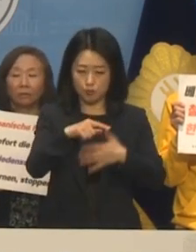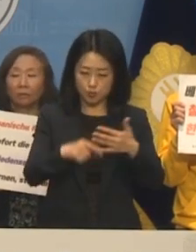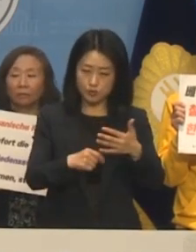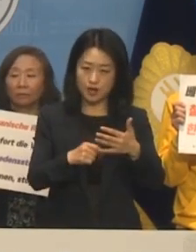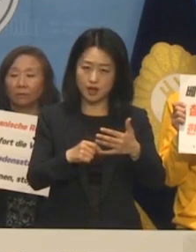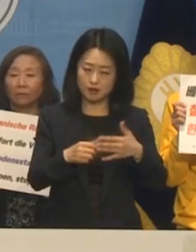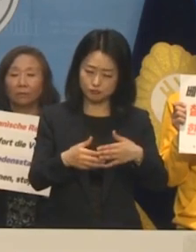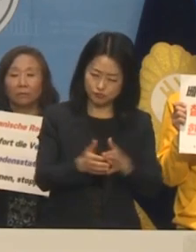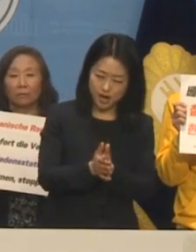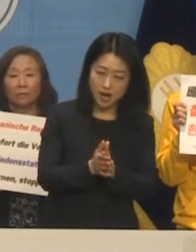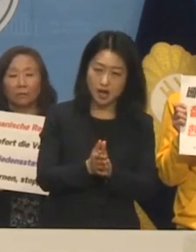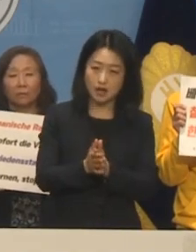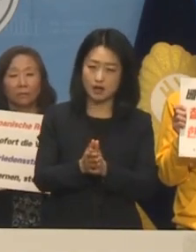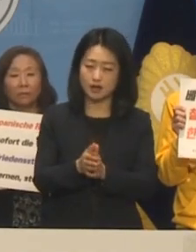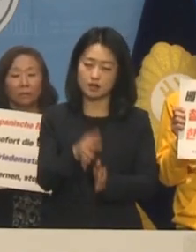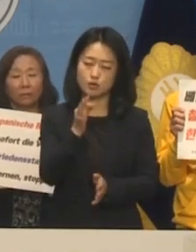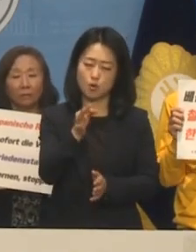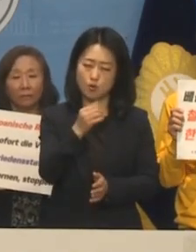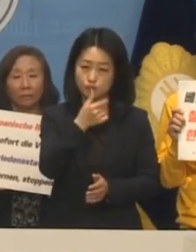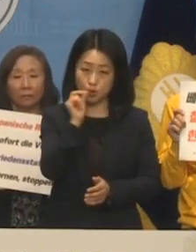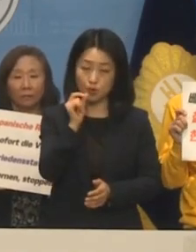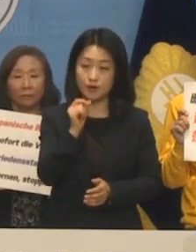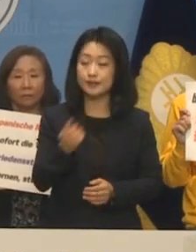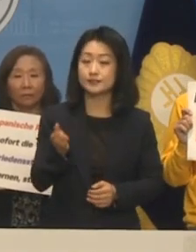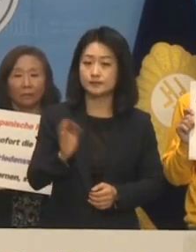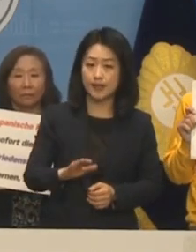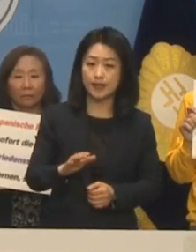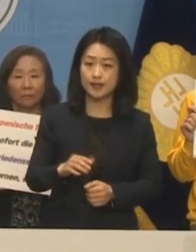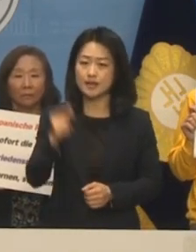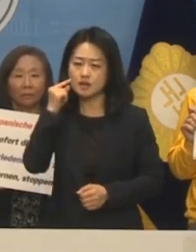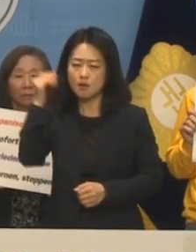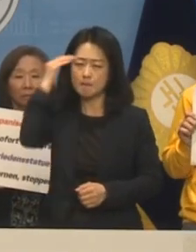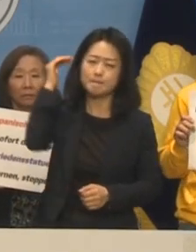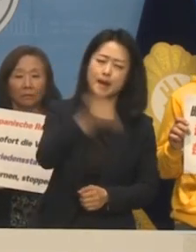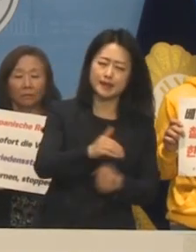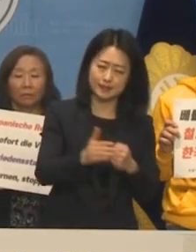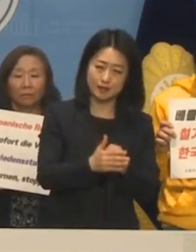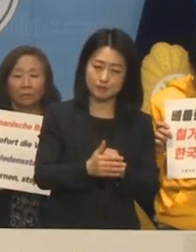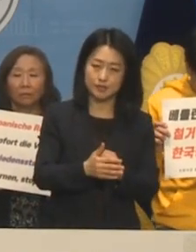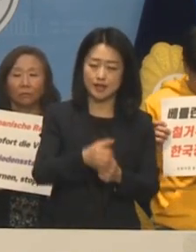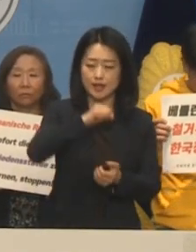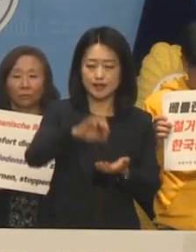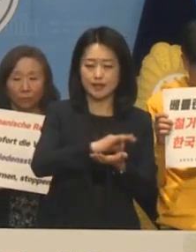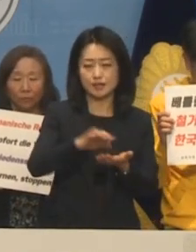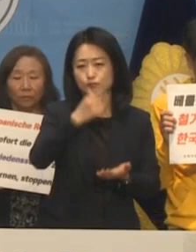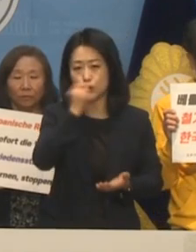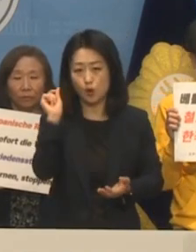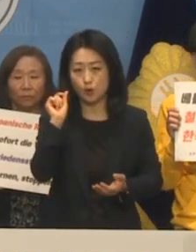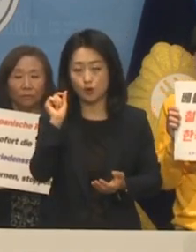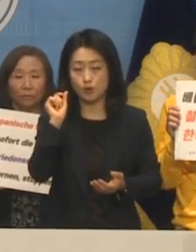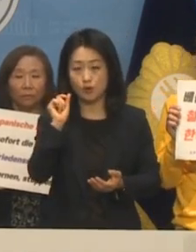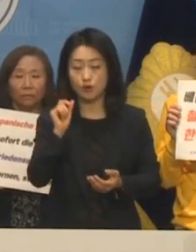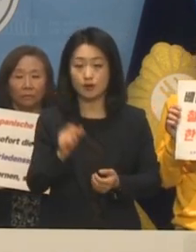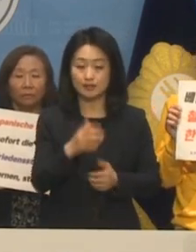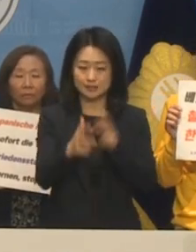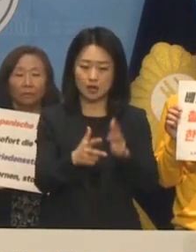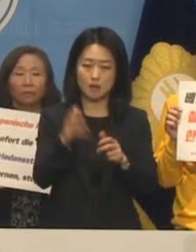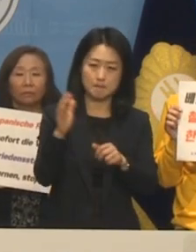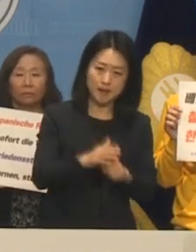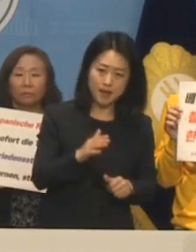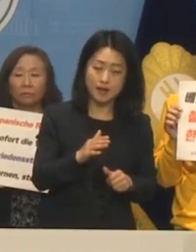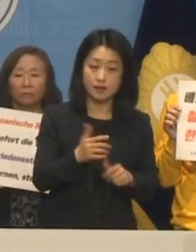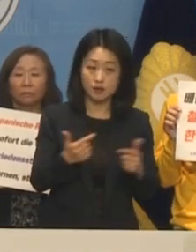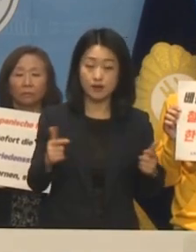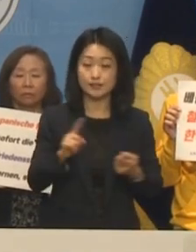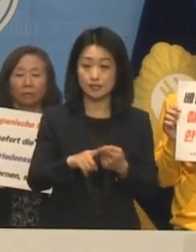중단된다라든가 어려움에 처해 있습니다만은 우리가 그 옆에서 든든한 국제 지킴이가 되어서 함께 연대할 것이라는 것,